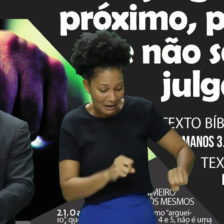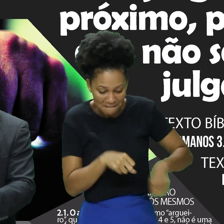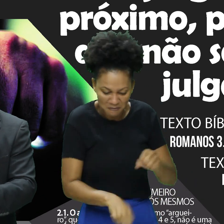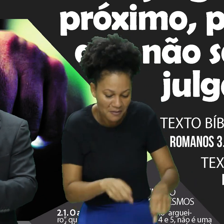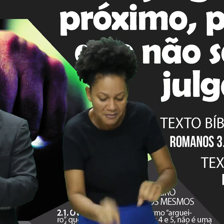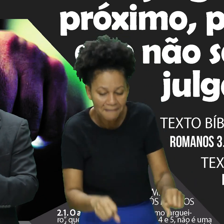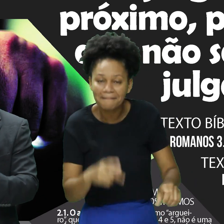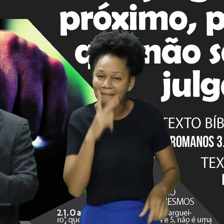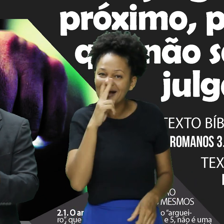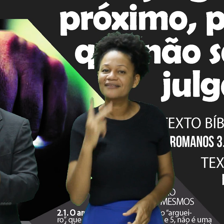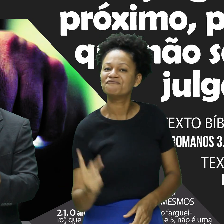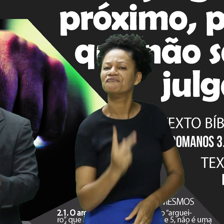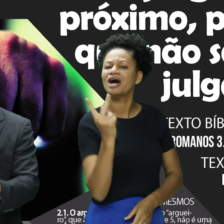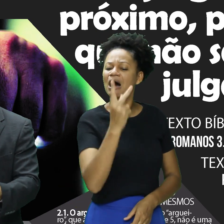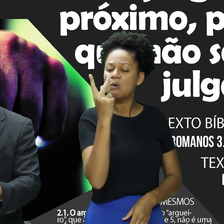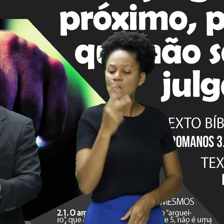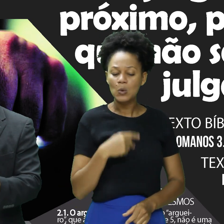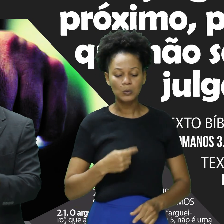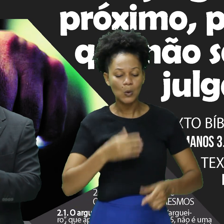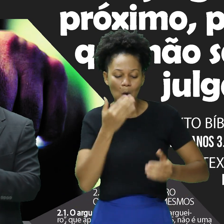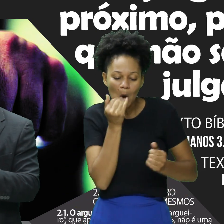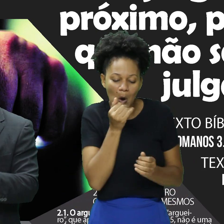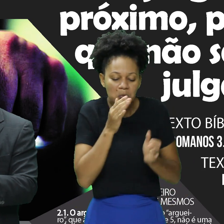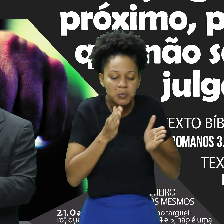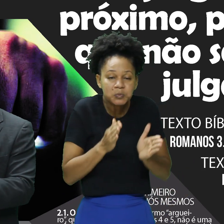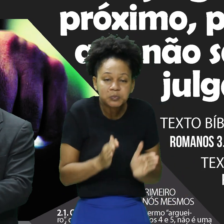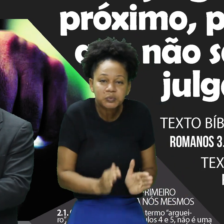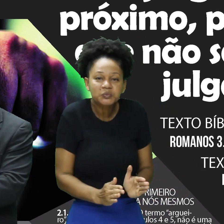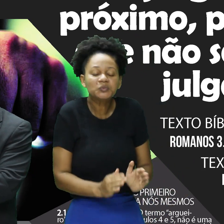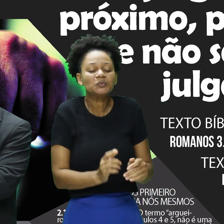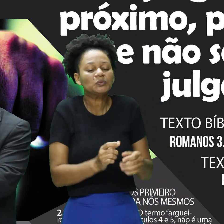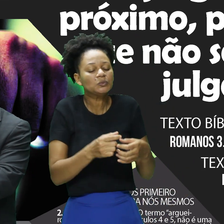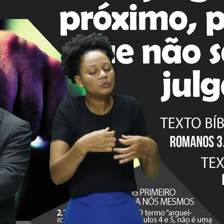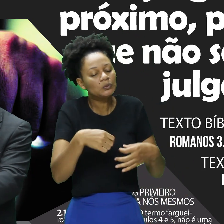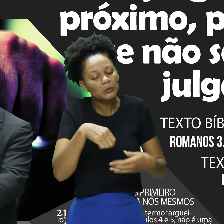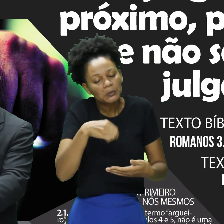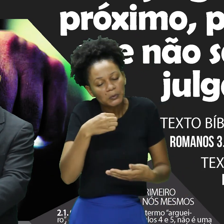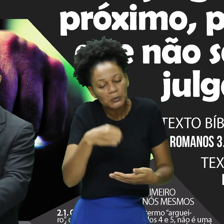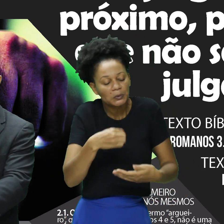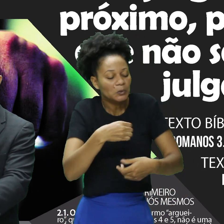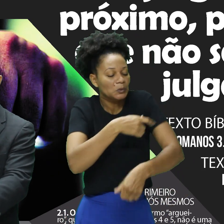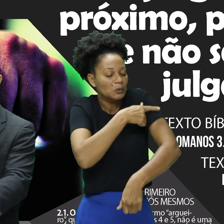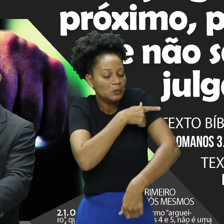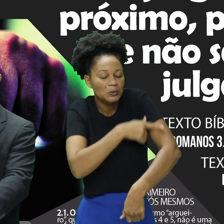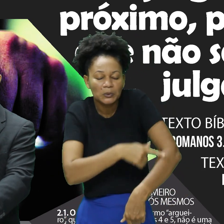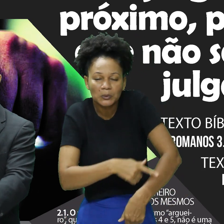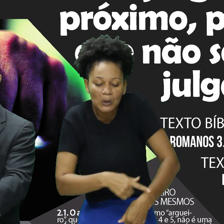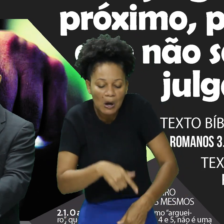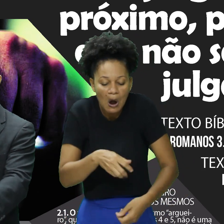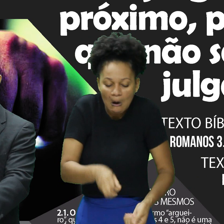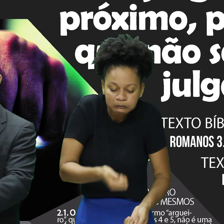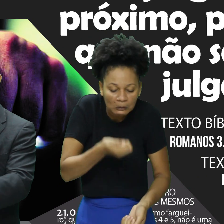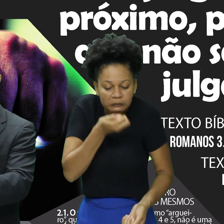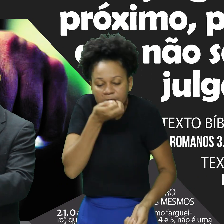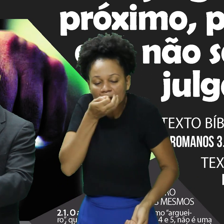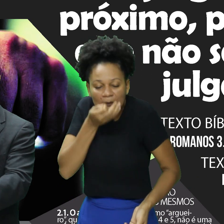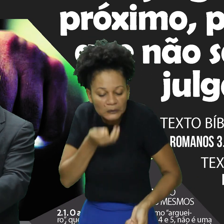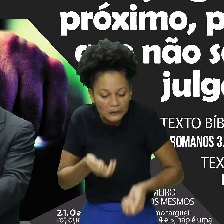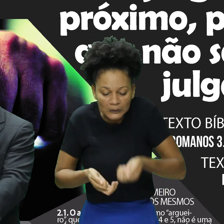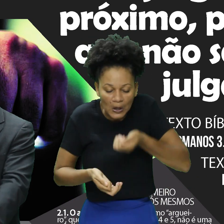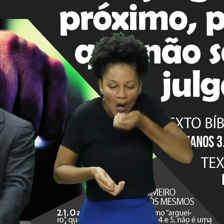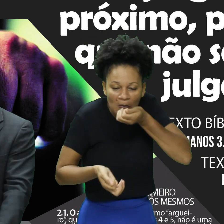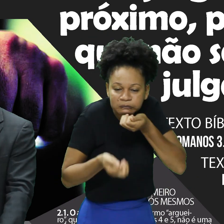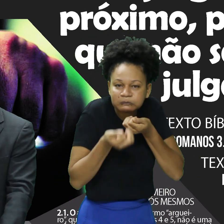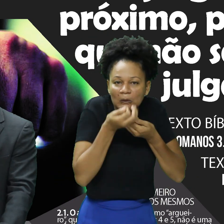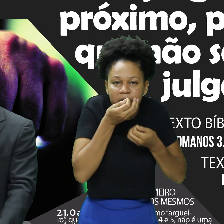pisoteiam, não dão muito valor ao real valor que o alimento tem. Eles comem porque tem